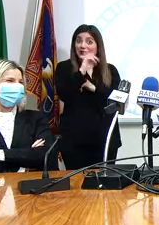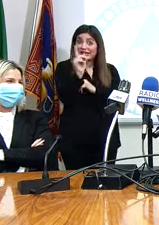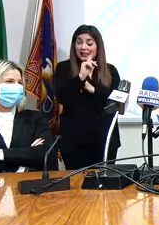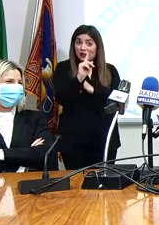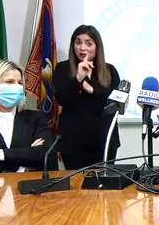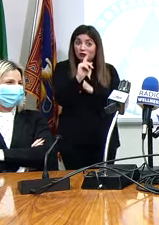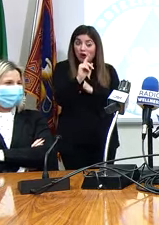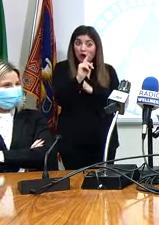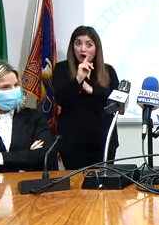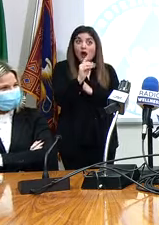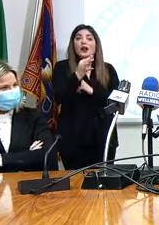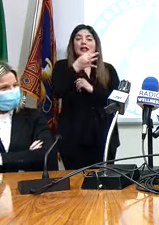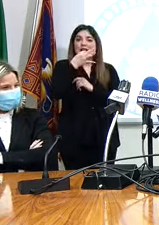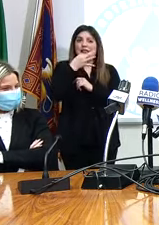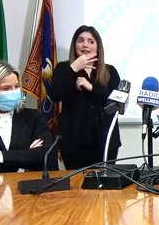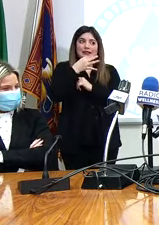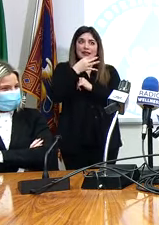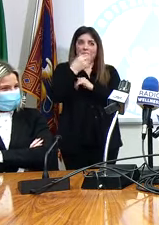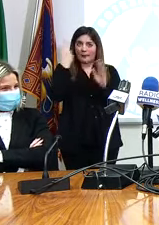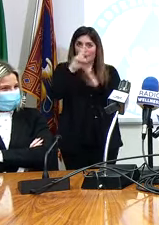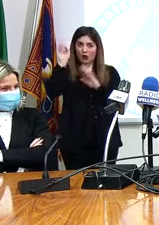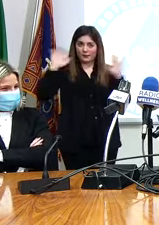Sì, hai ragione, c'è scritto.